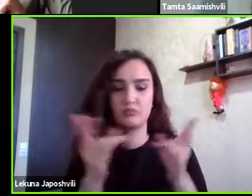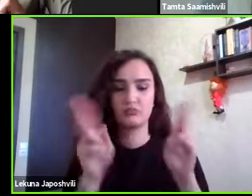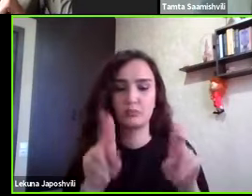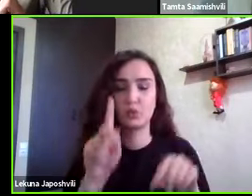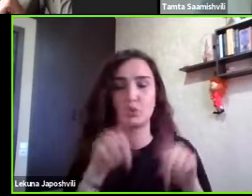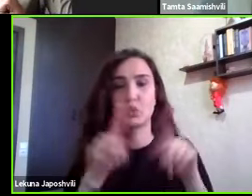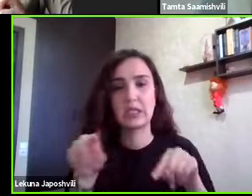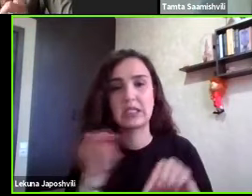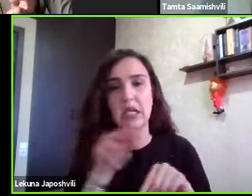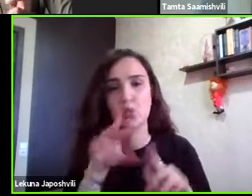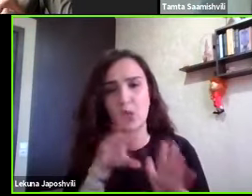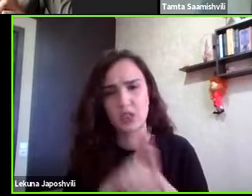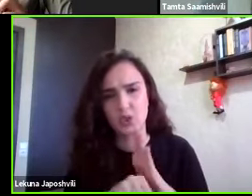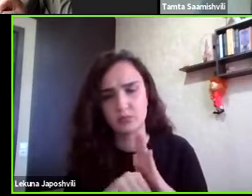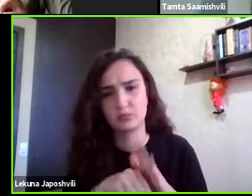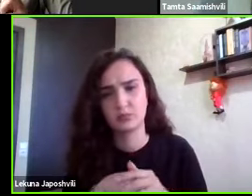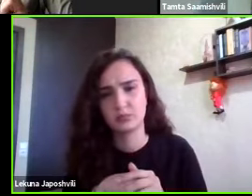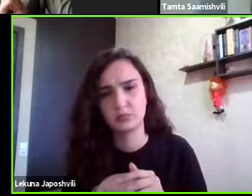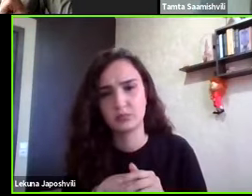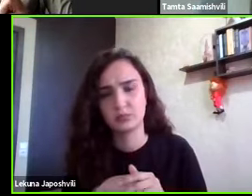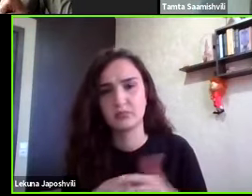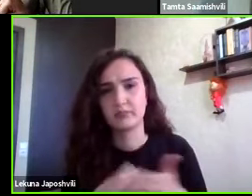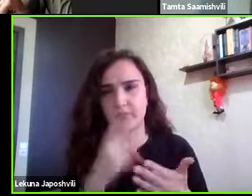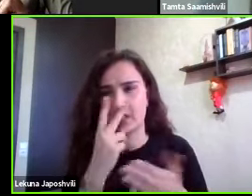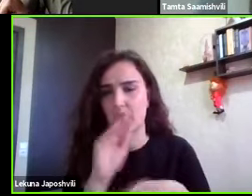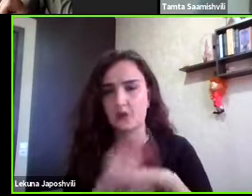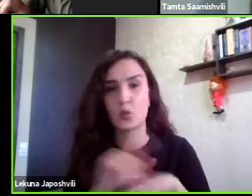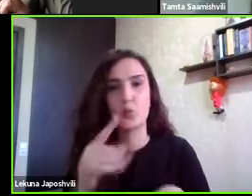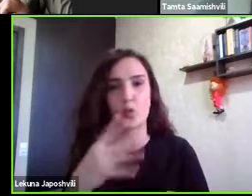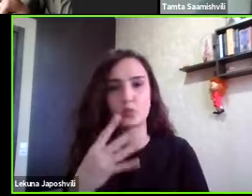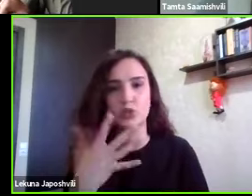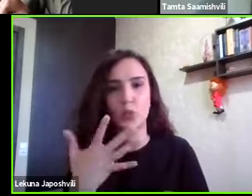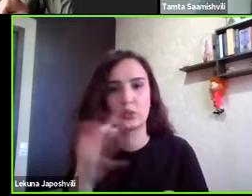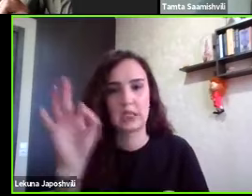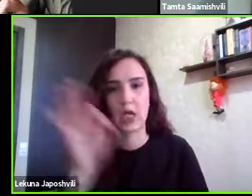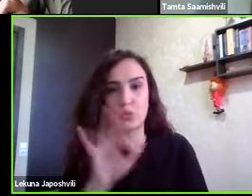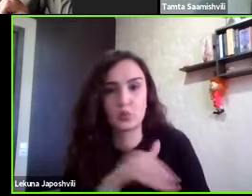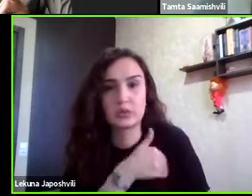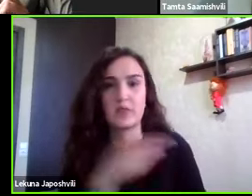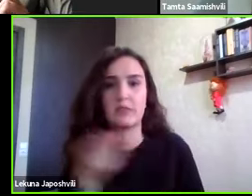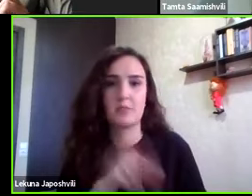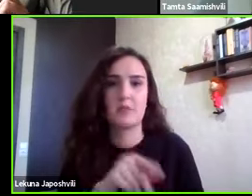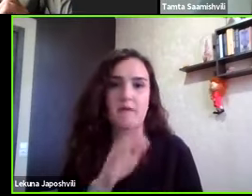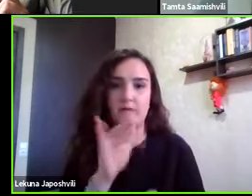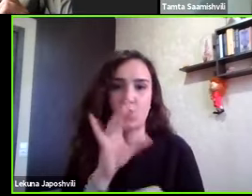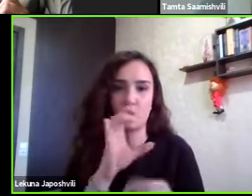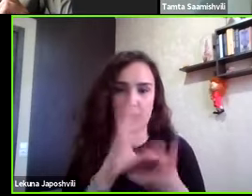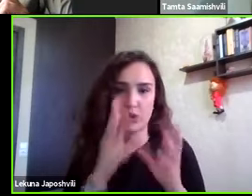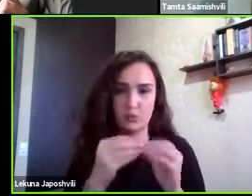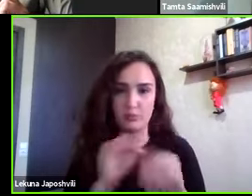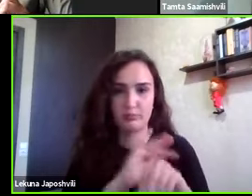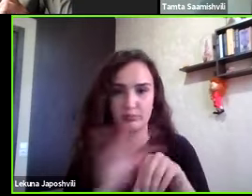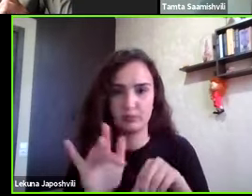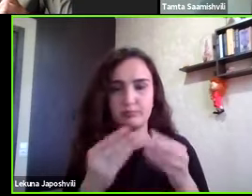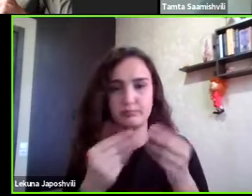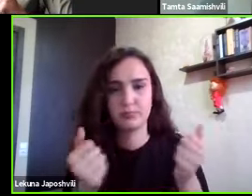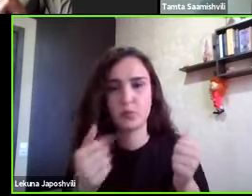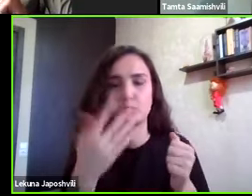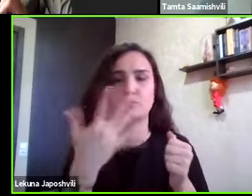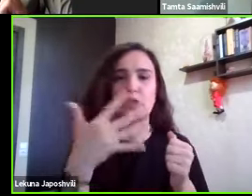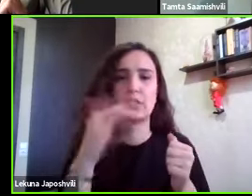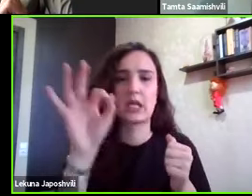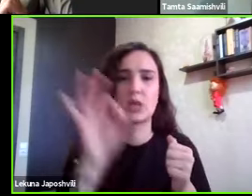ზოგი ლიტერატურაში ხა წავაწყდებით, რომ 45 გრადუსზე კვდება ეს ვირუსი, ზოგან 50 გრადუსზე